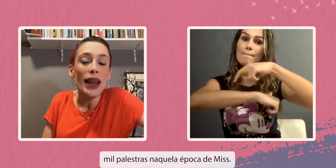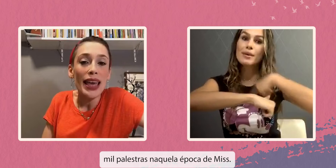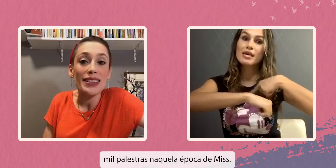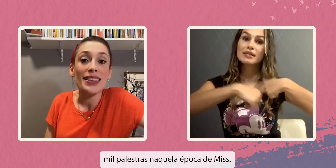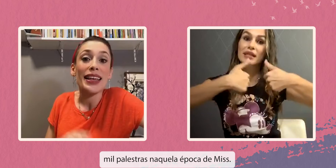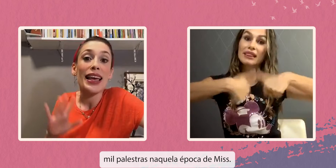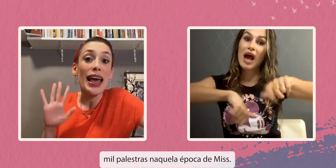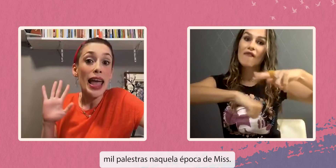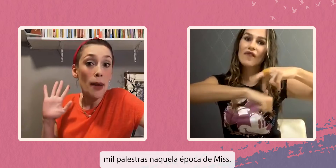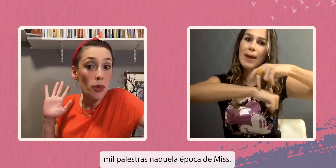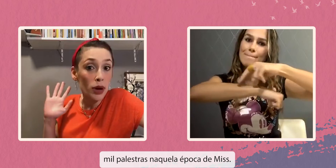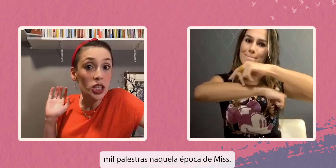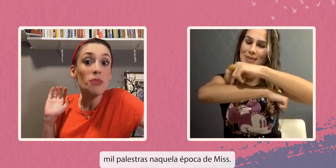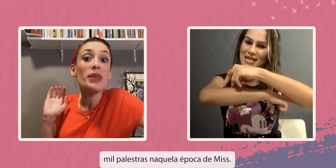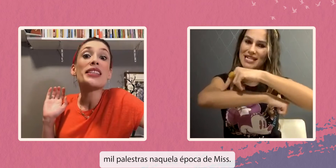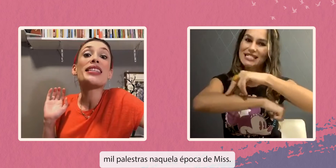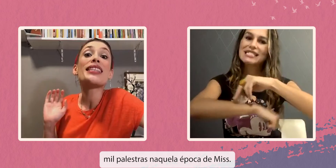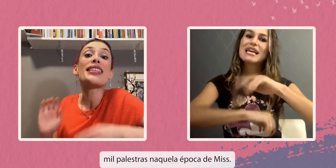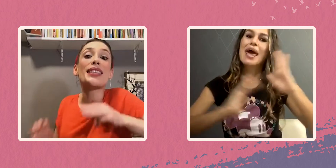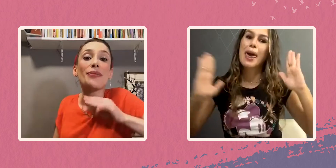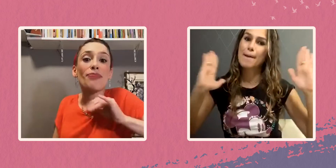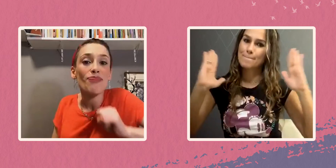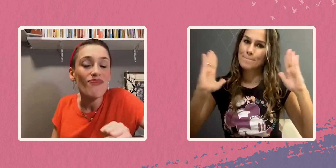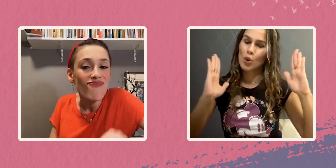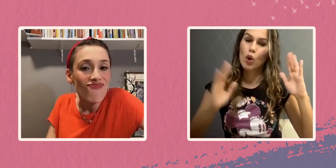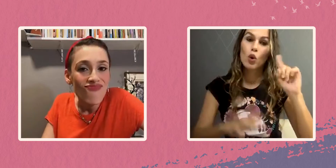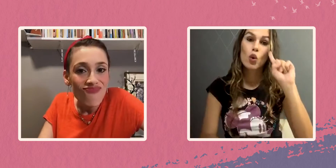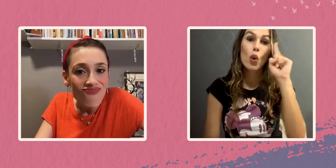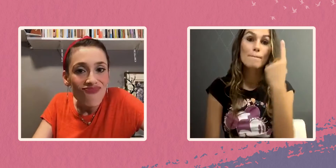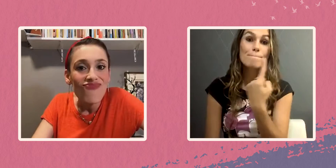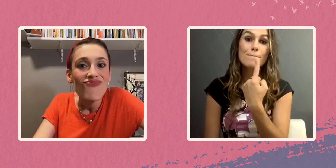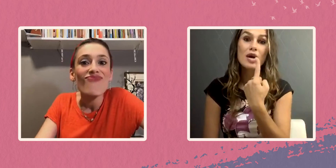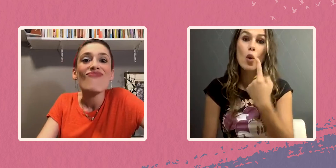1000 palestras naquela época de Miss.